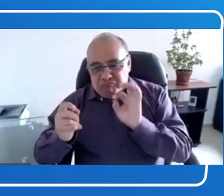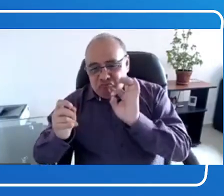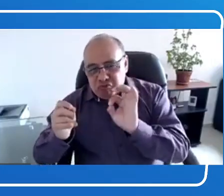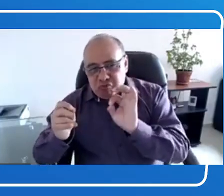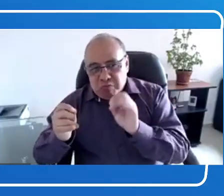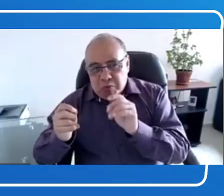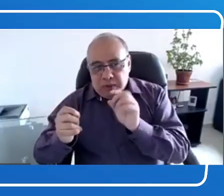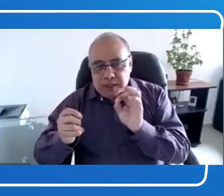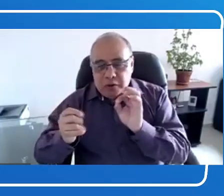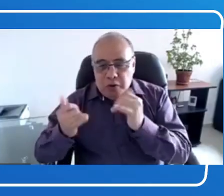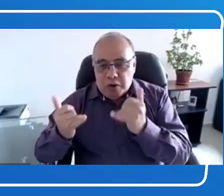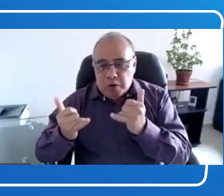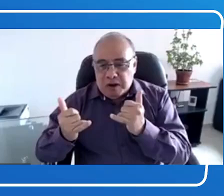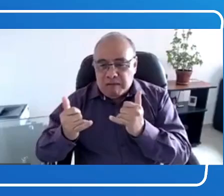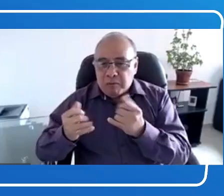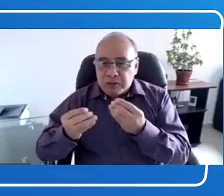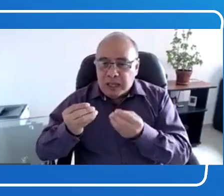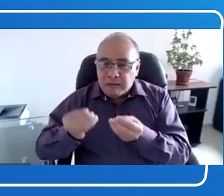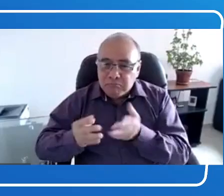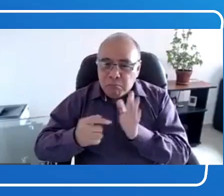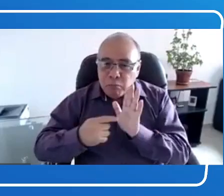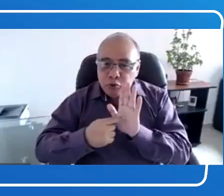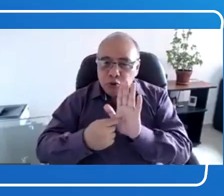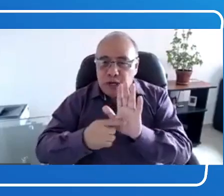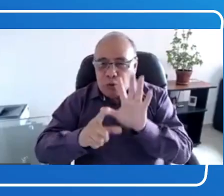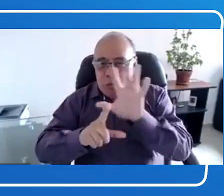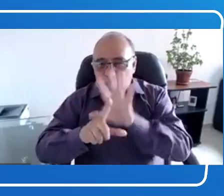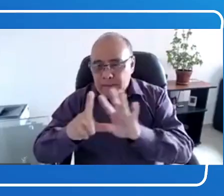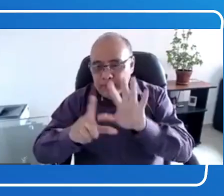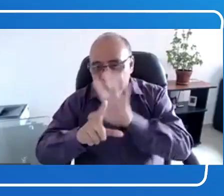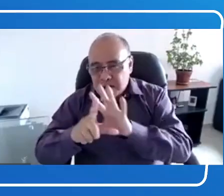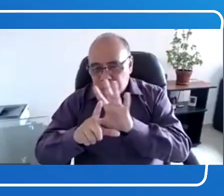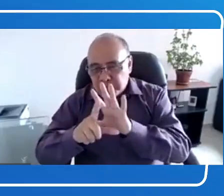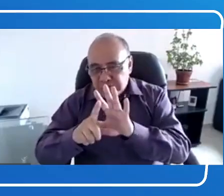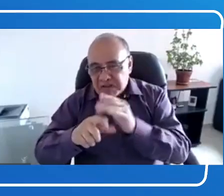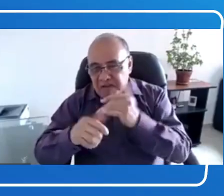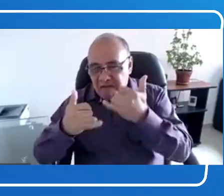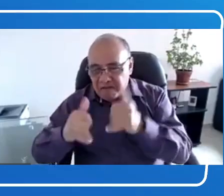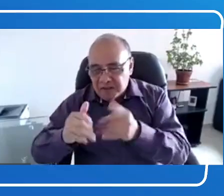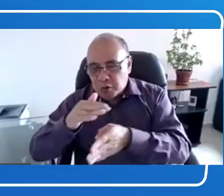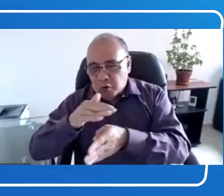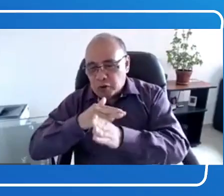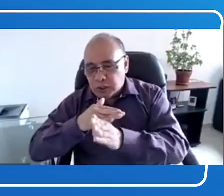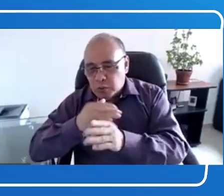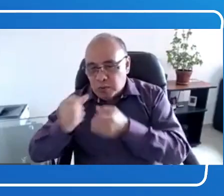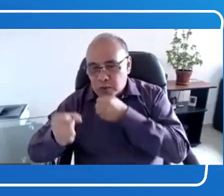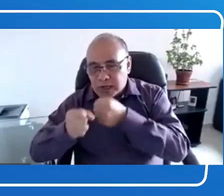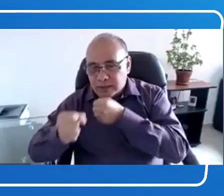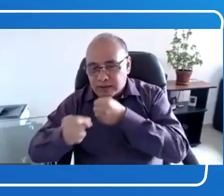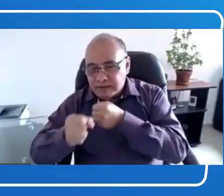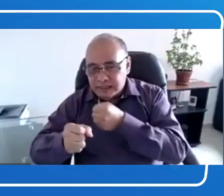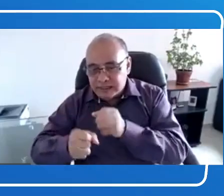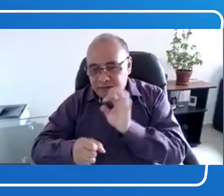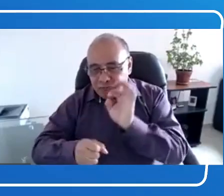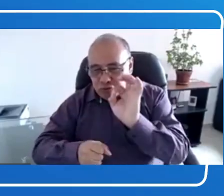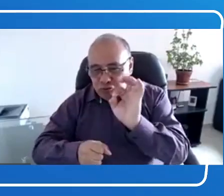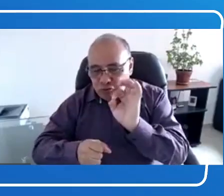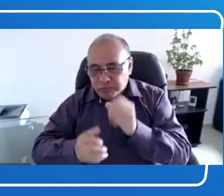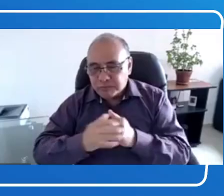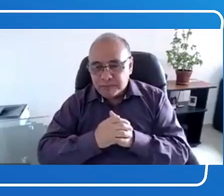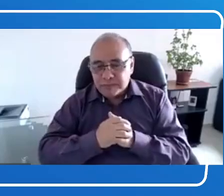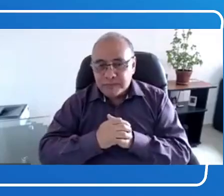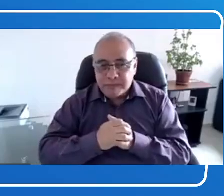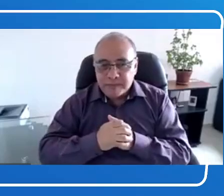entonces, a ver, me están avisando acá, vamos a hacer una cosa, y es que vamos a aprovechar este momento, vamos a mostrar un video